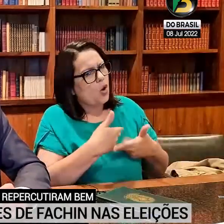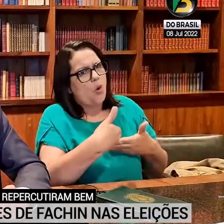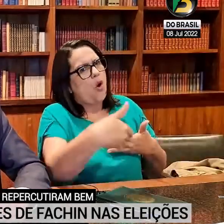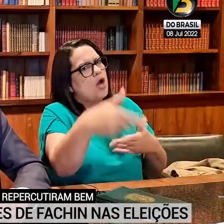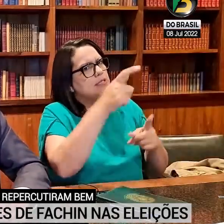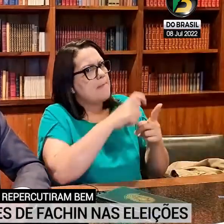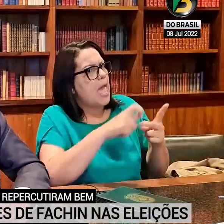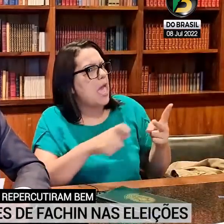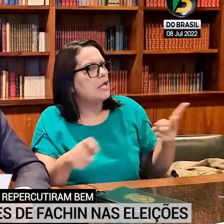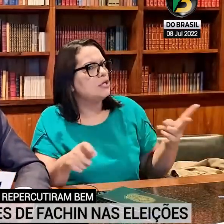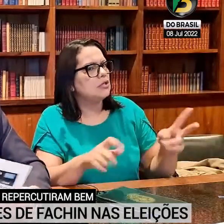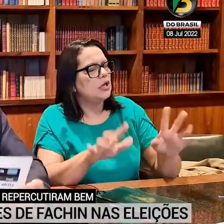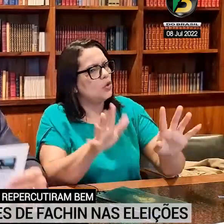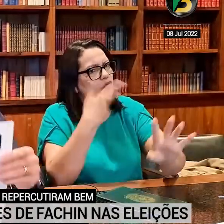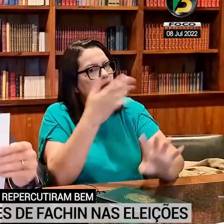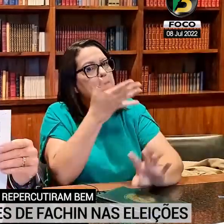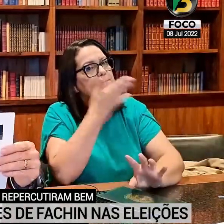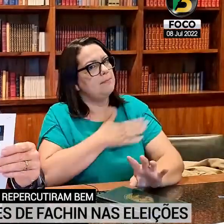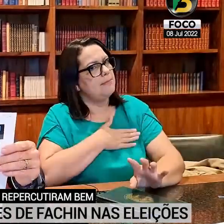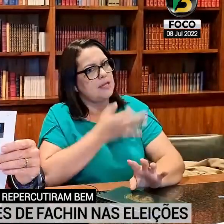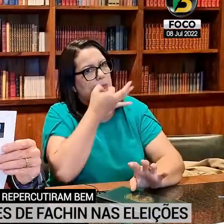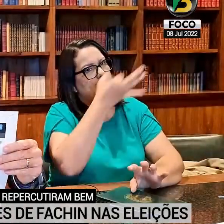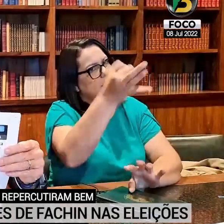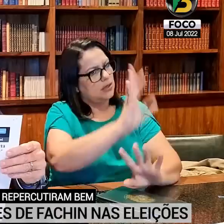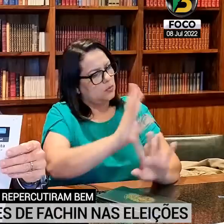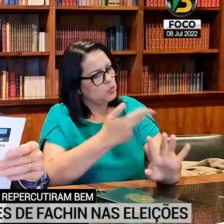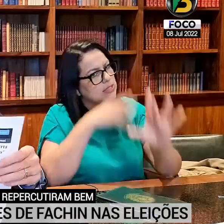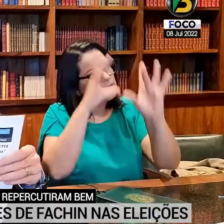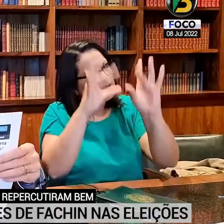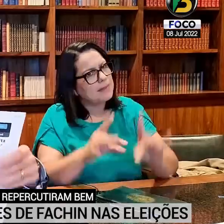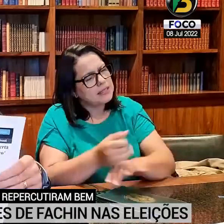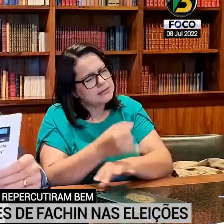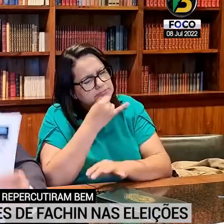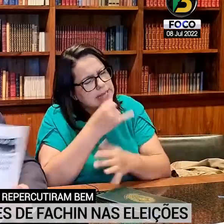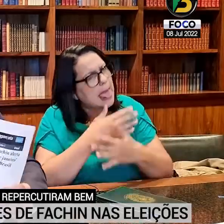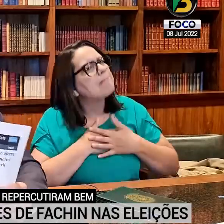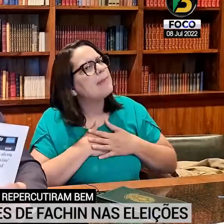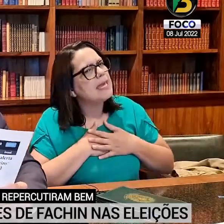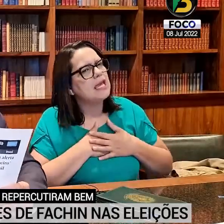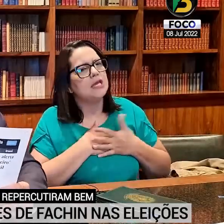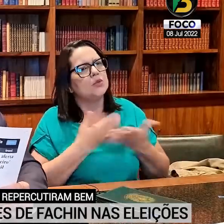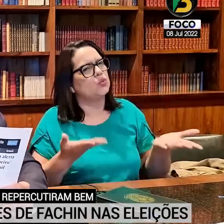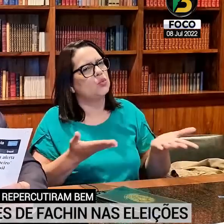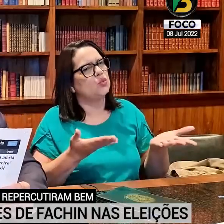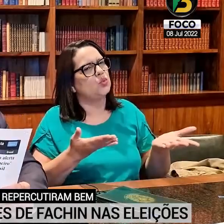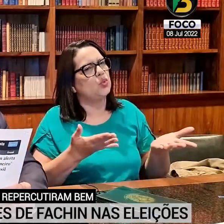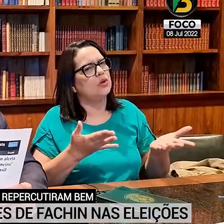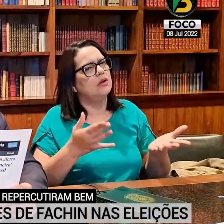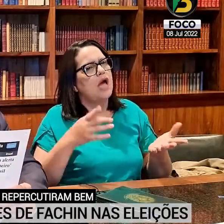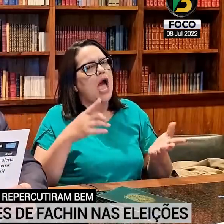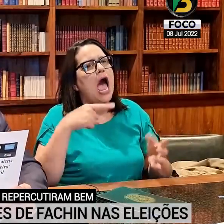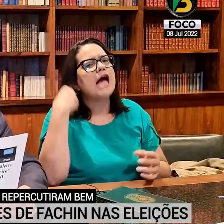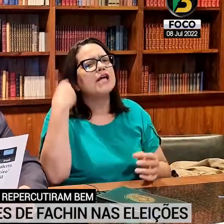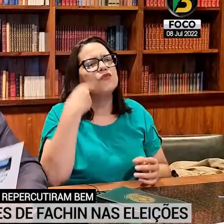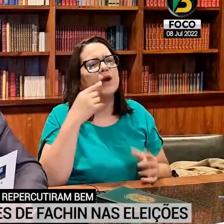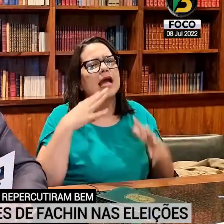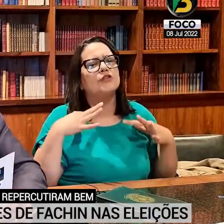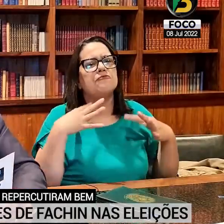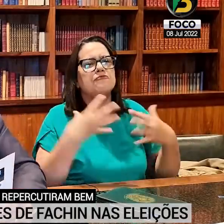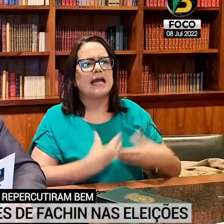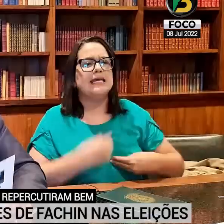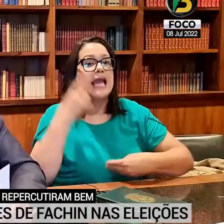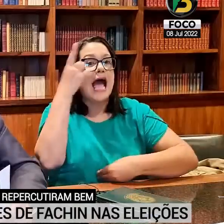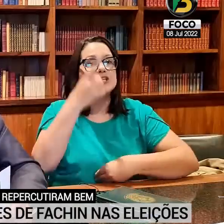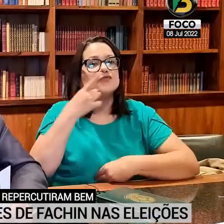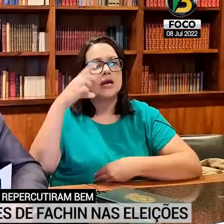detalhes o que eu penso mas o lamenta pesado o seu faquinha advogado do MST agir